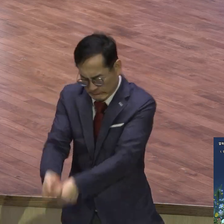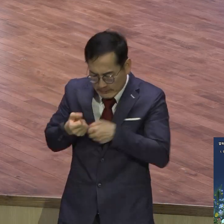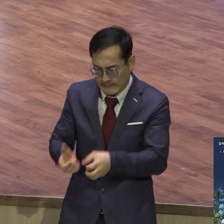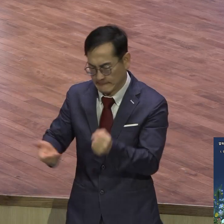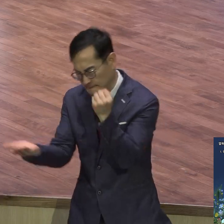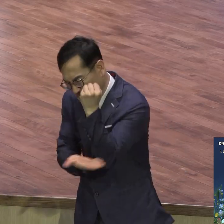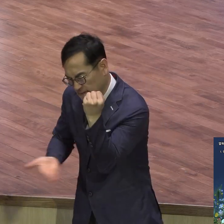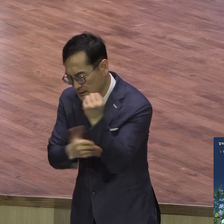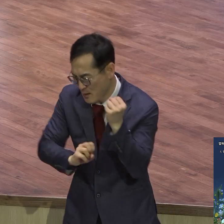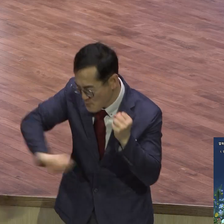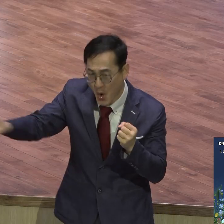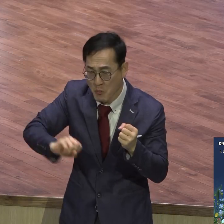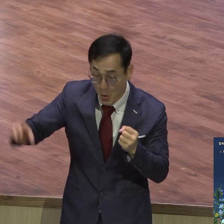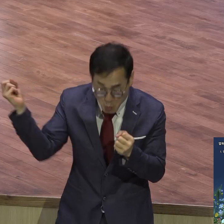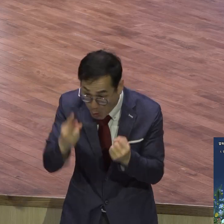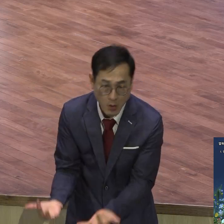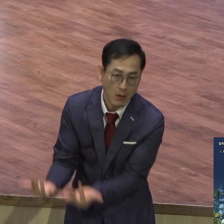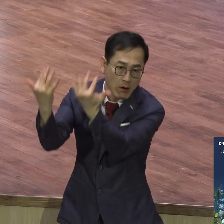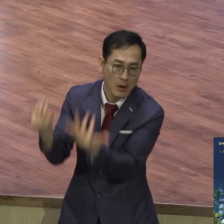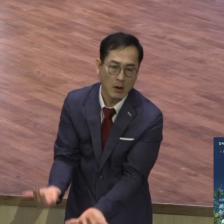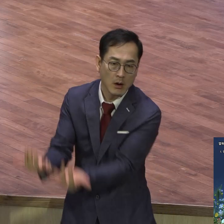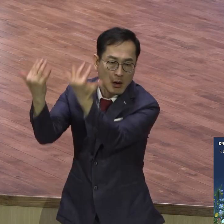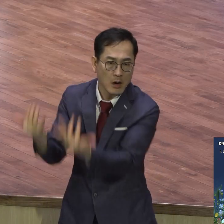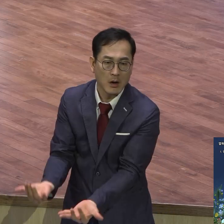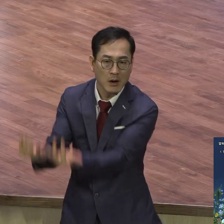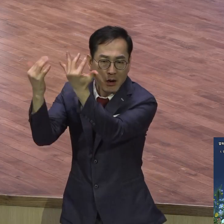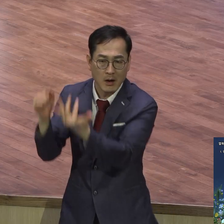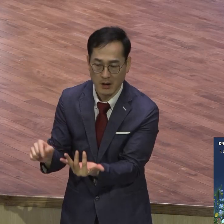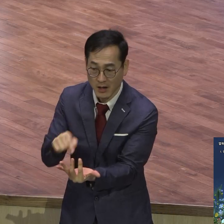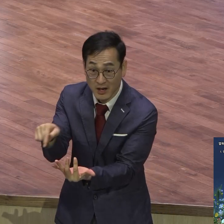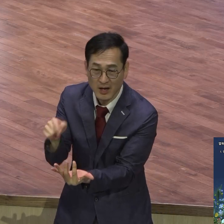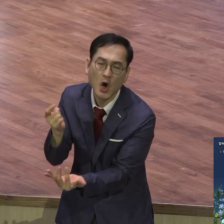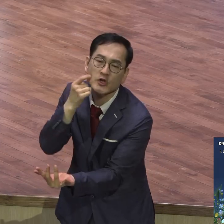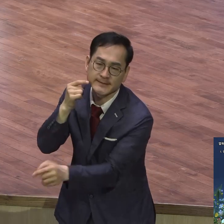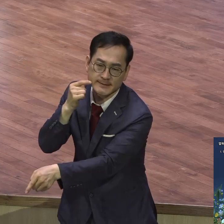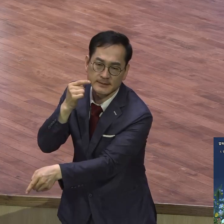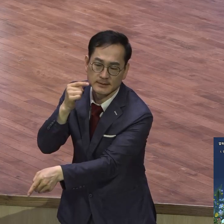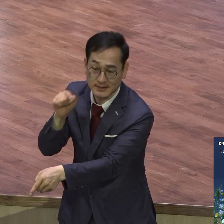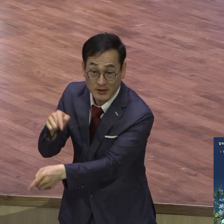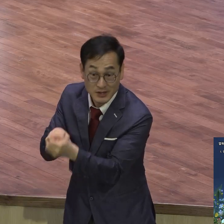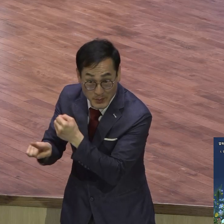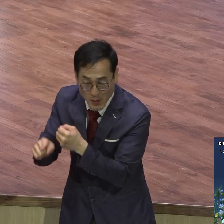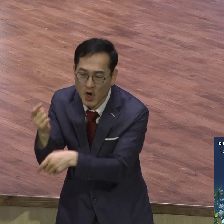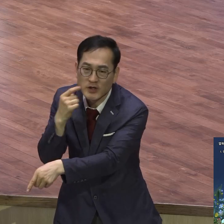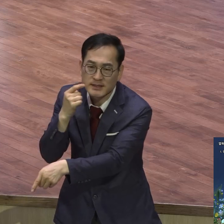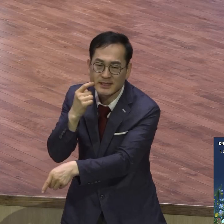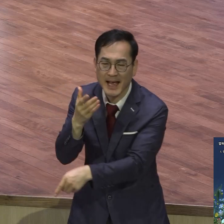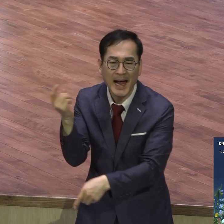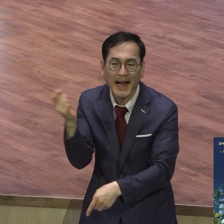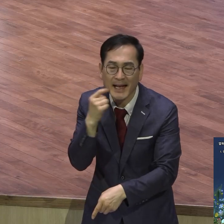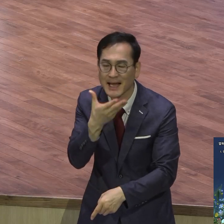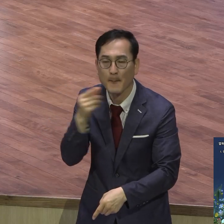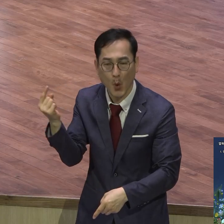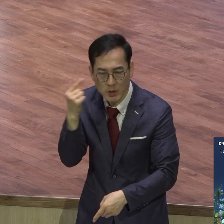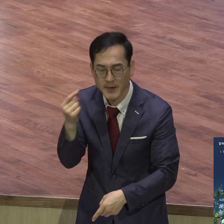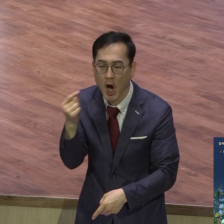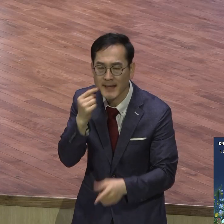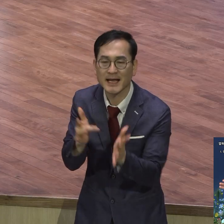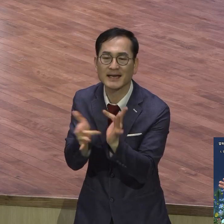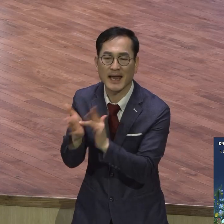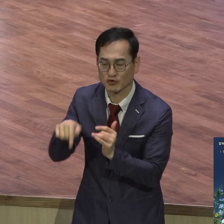진실보다는 거짓이 더 그렇게 소문이 잘 퍼지게 되고 거짓 예수와 가짜 복음에 다 다